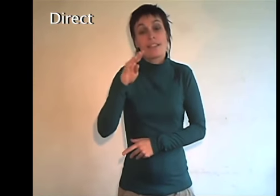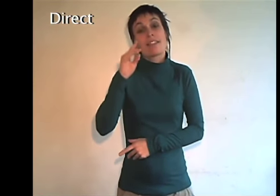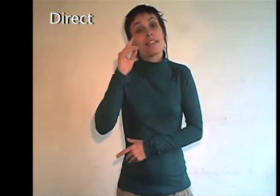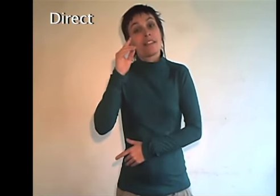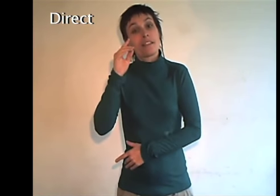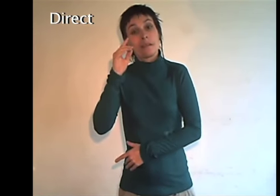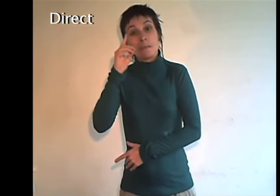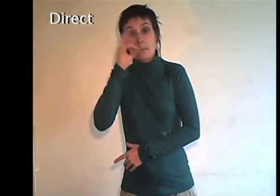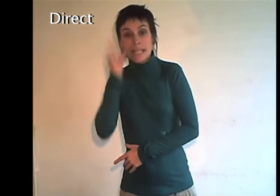Salut.